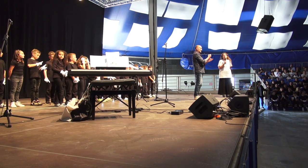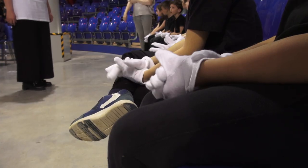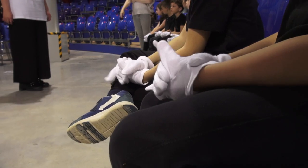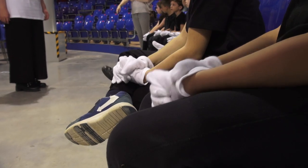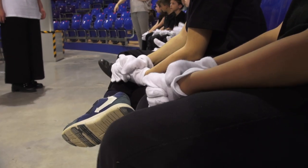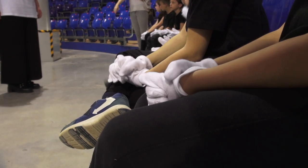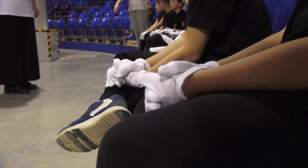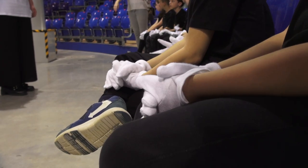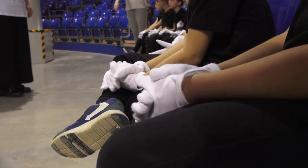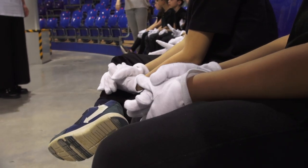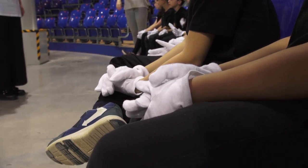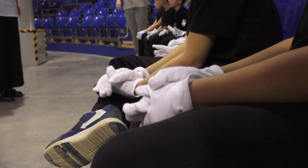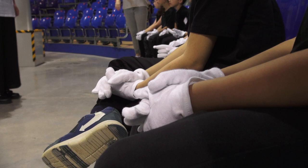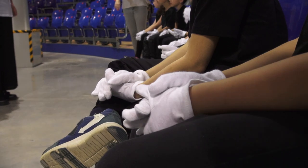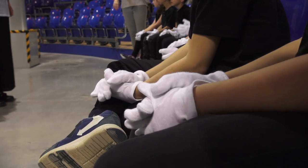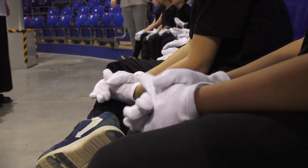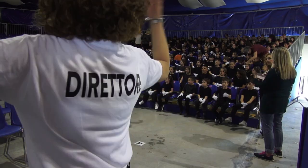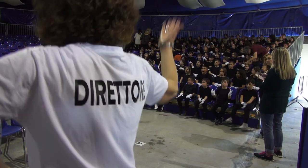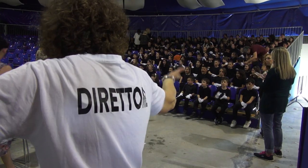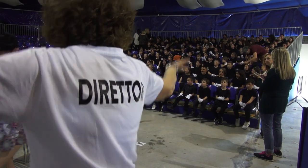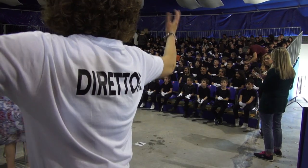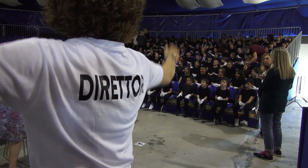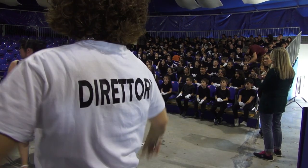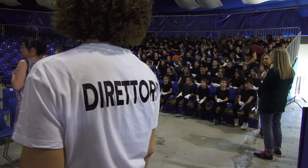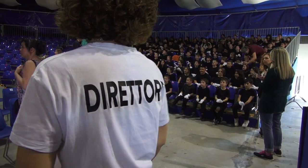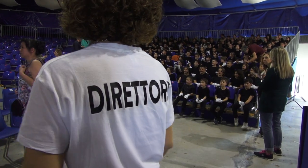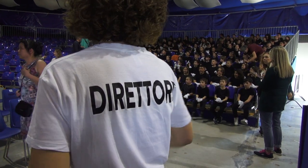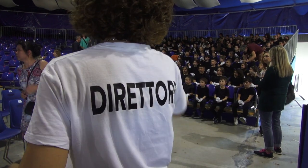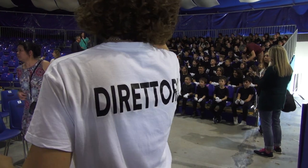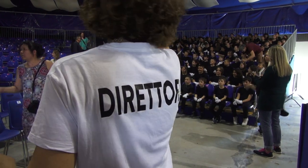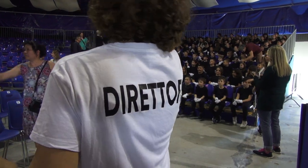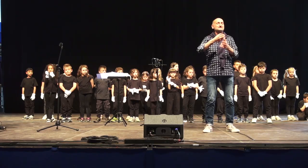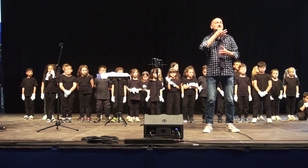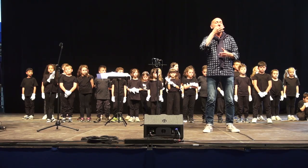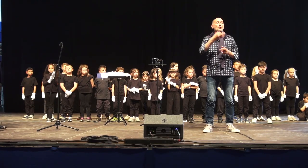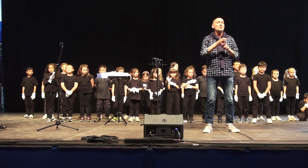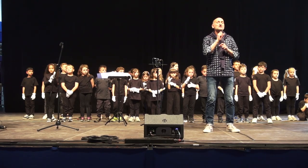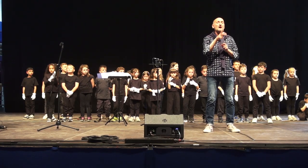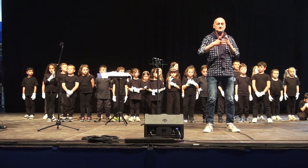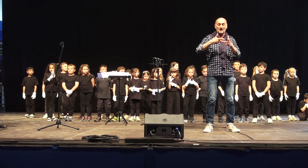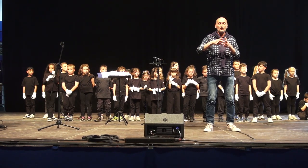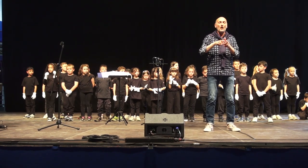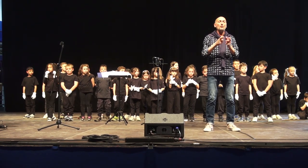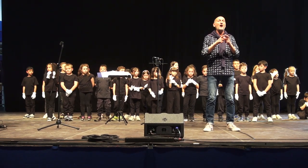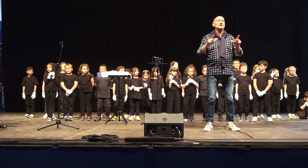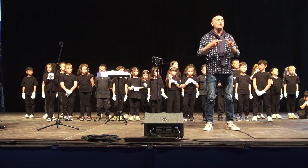Comparansivo Piero della Francesca per la conclusione del progetto Cresciamo Insieme. Grazie a questo progetto i bambini sono